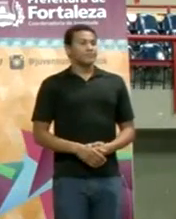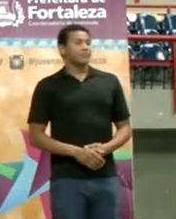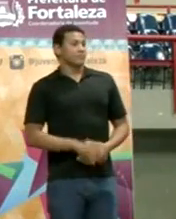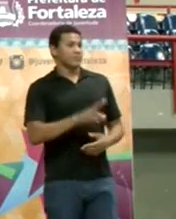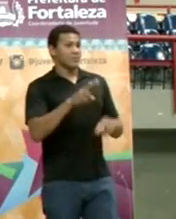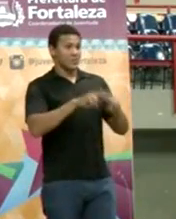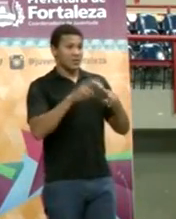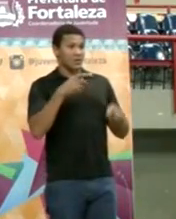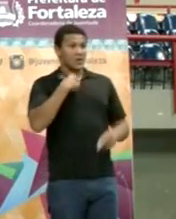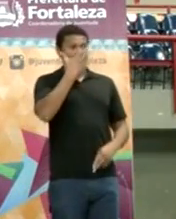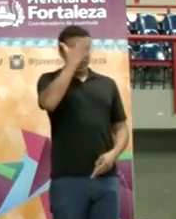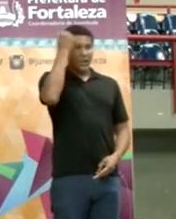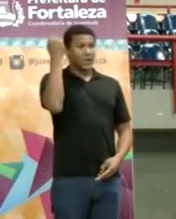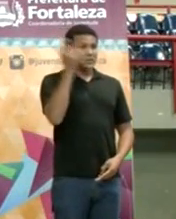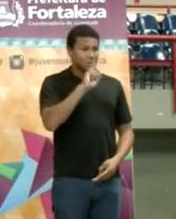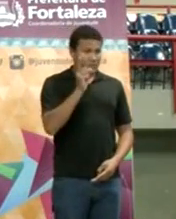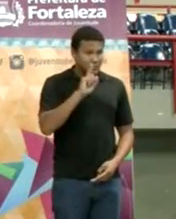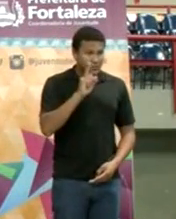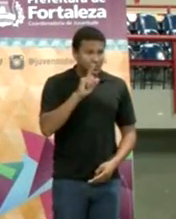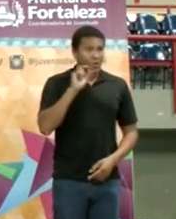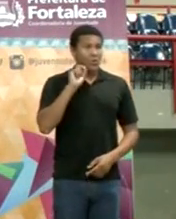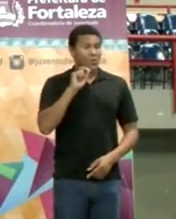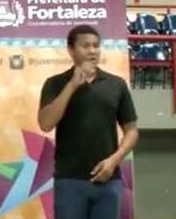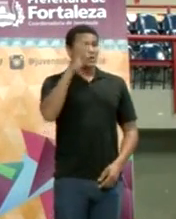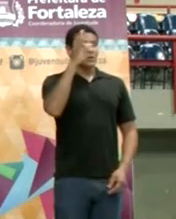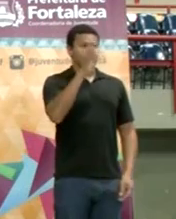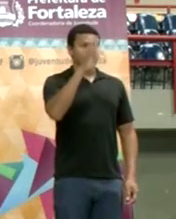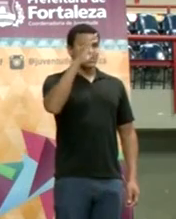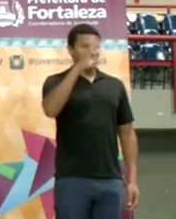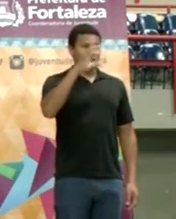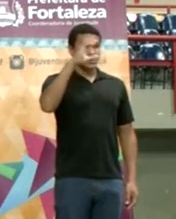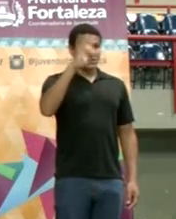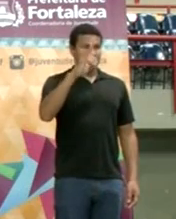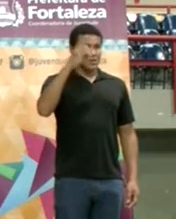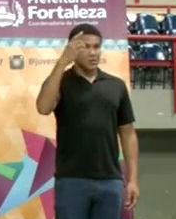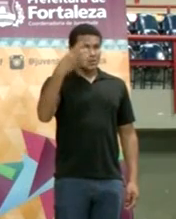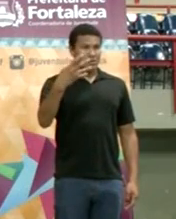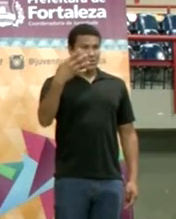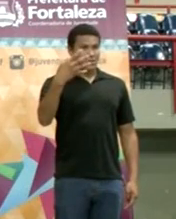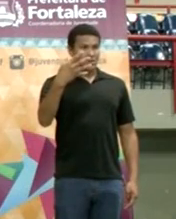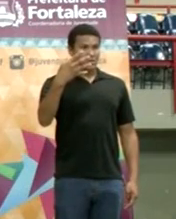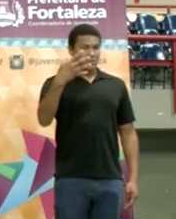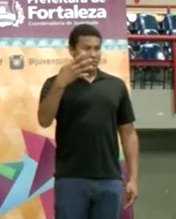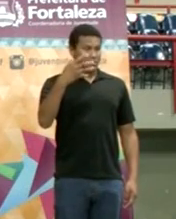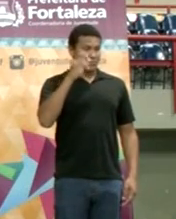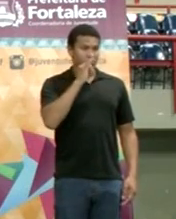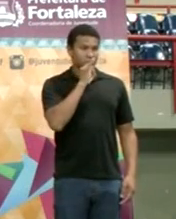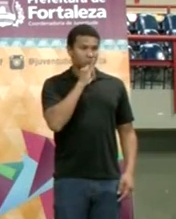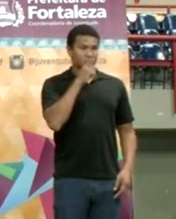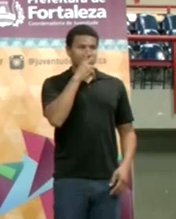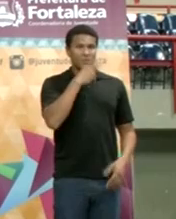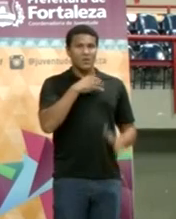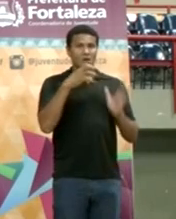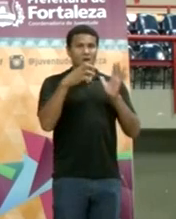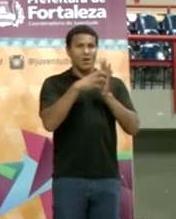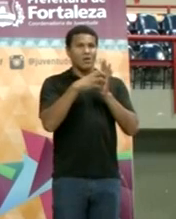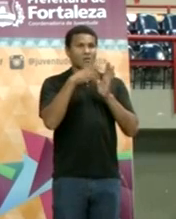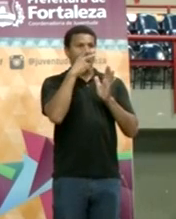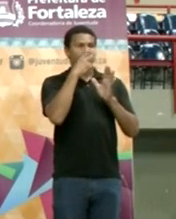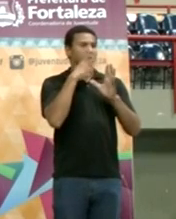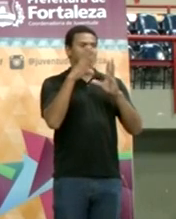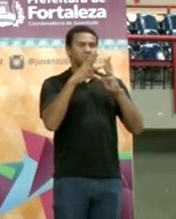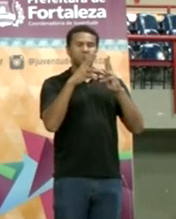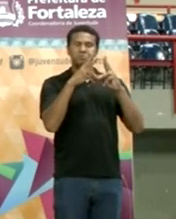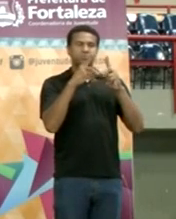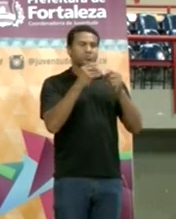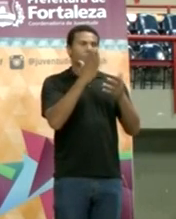não esquece que são as células TCD4, que são destruídas pelo HIV, que propiciam qualquer infecção